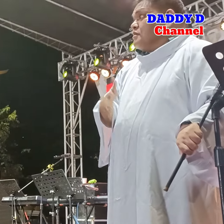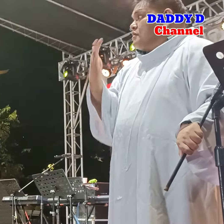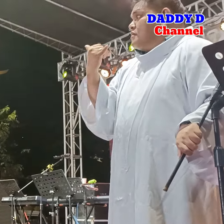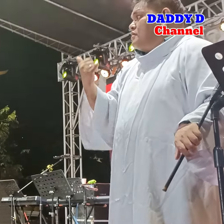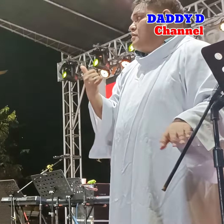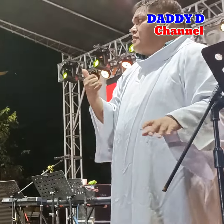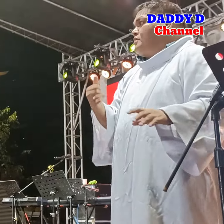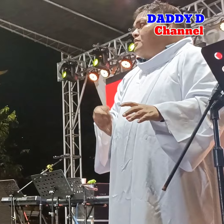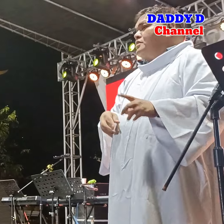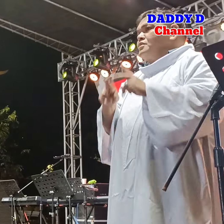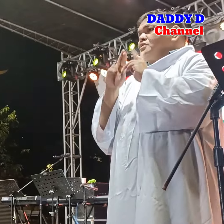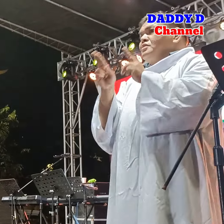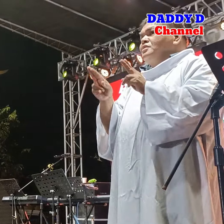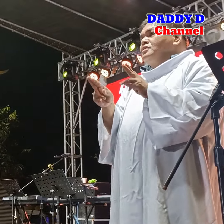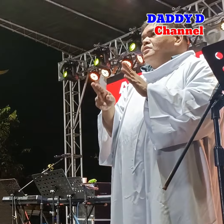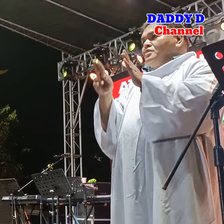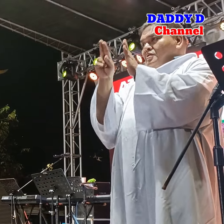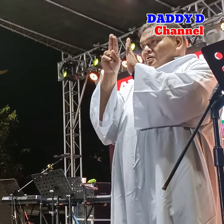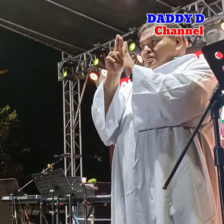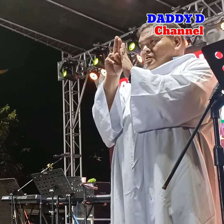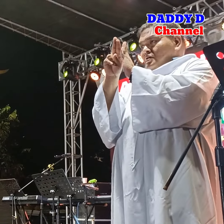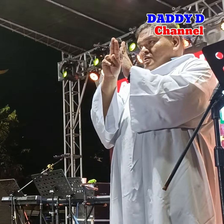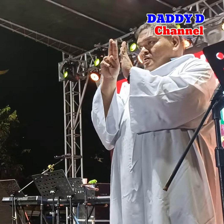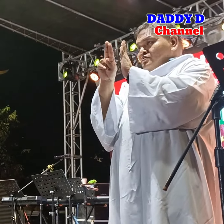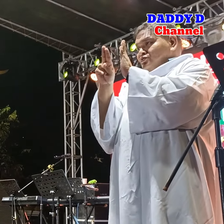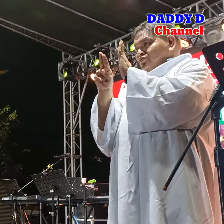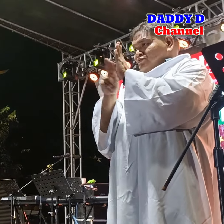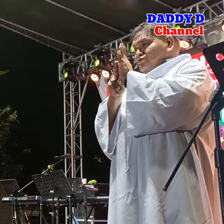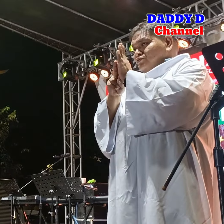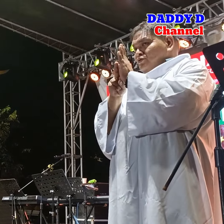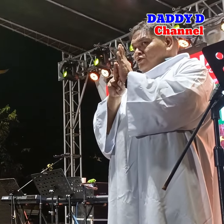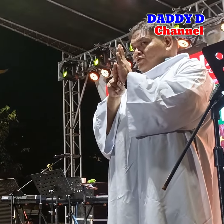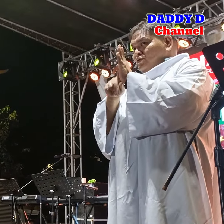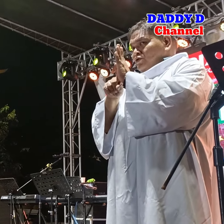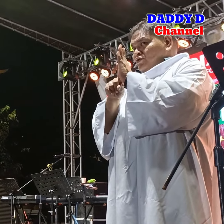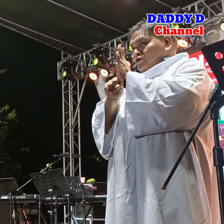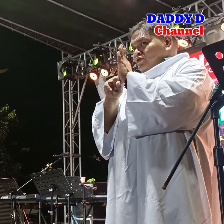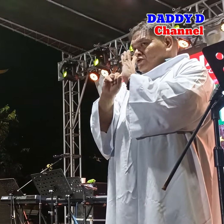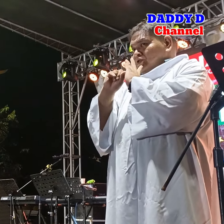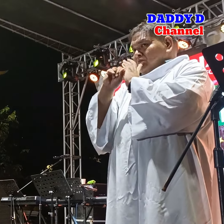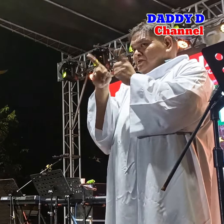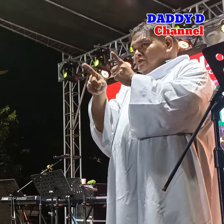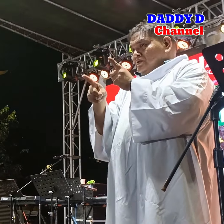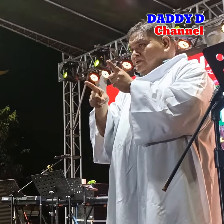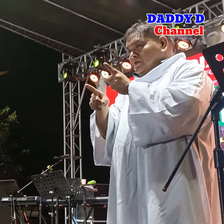Ngayon, required siya ng saligang batas, kausapin tayo. Anong sasabihin niya?